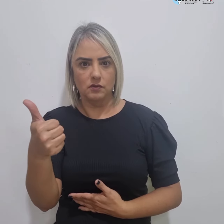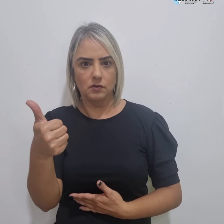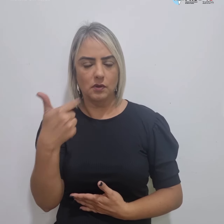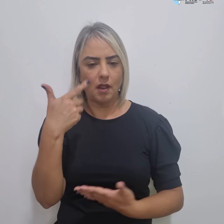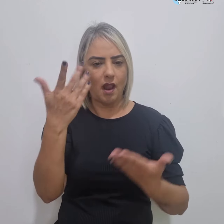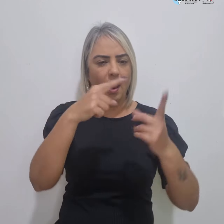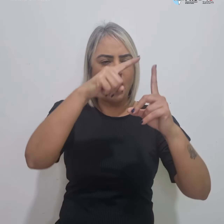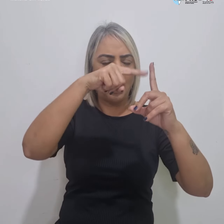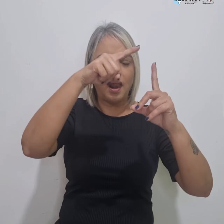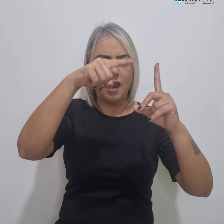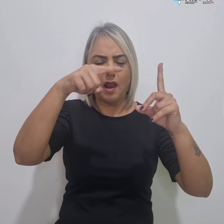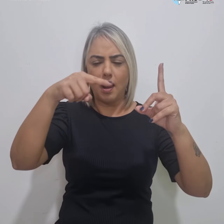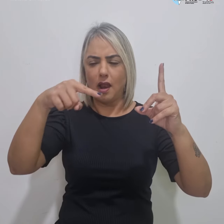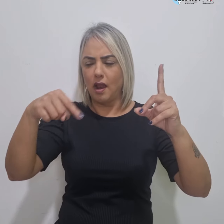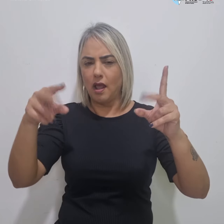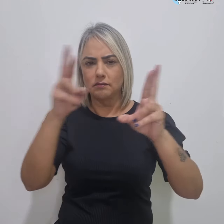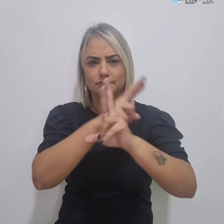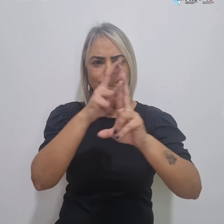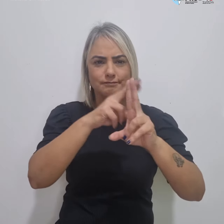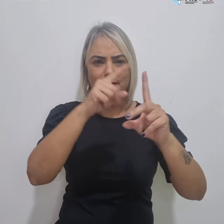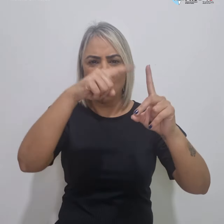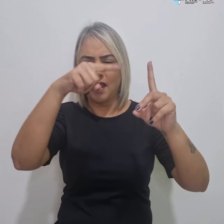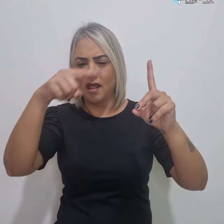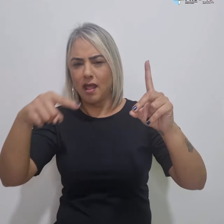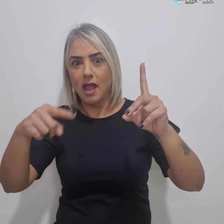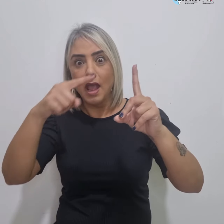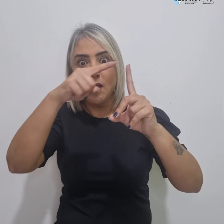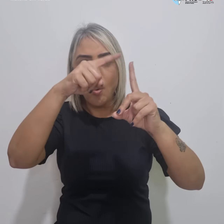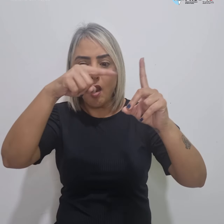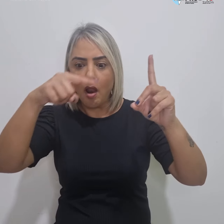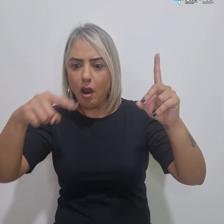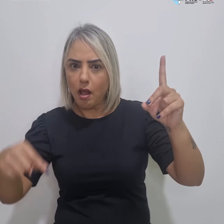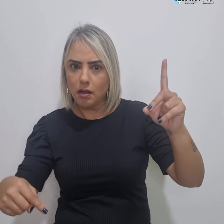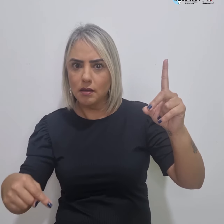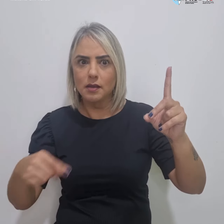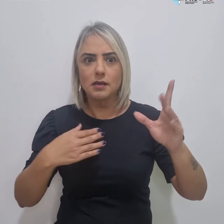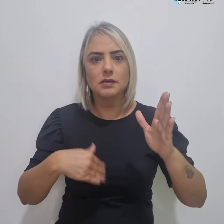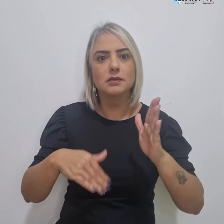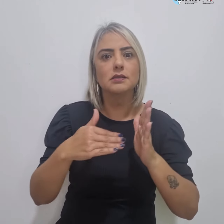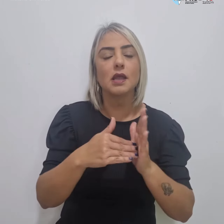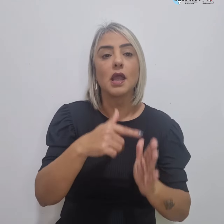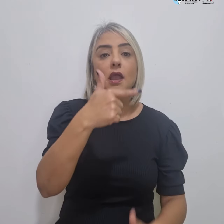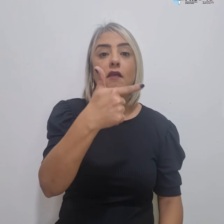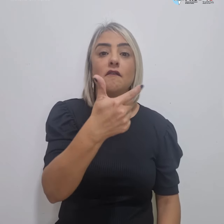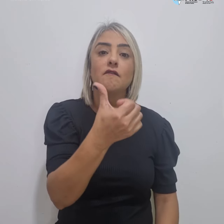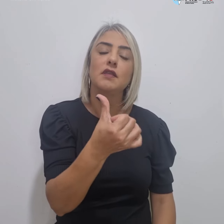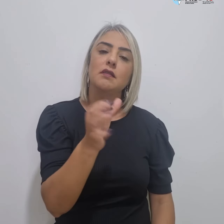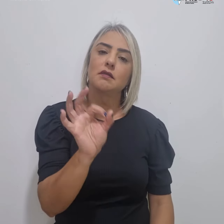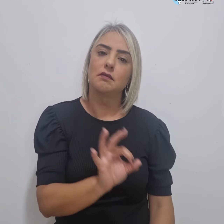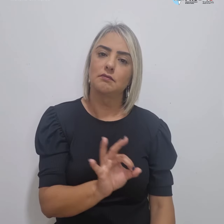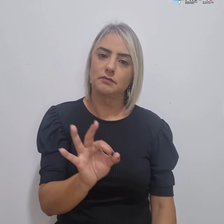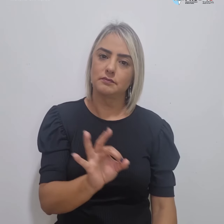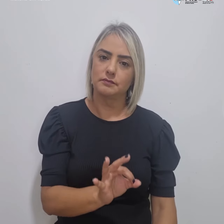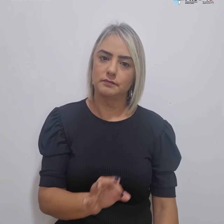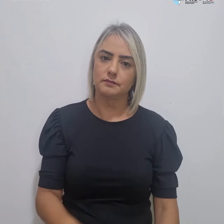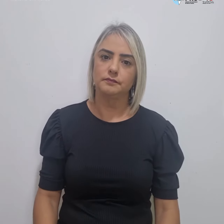a queda em relação a 2015 é ainda maior e chega a 26%.